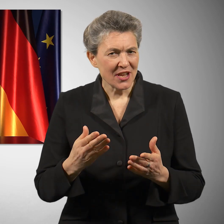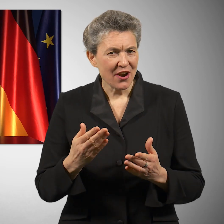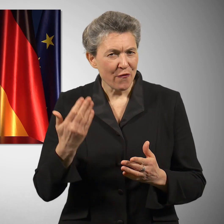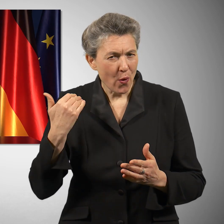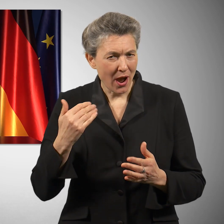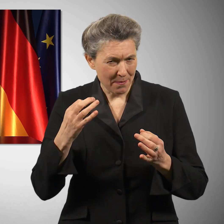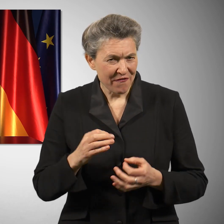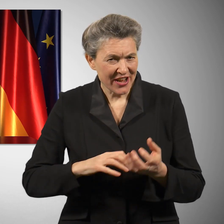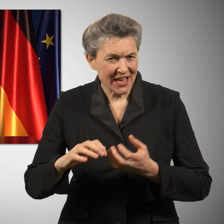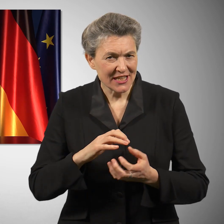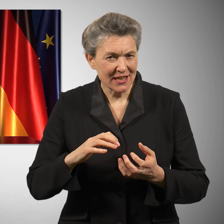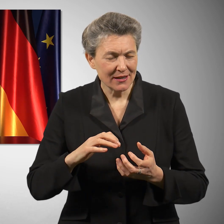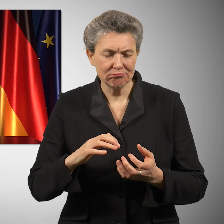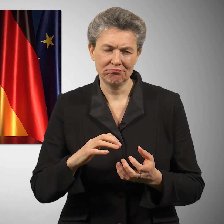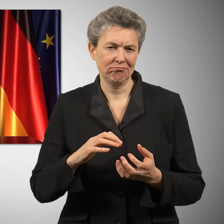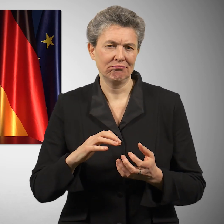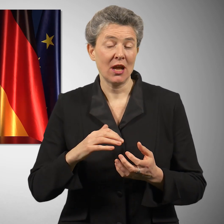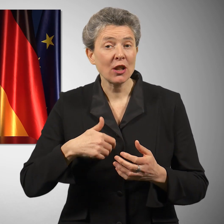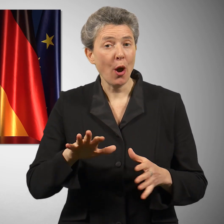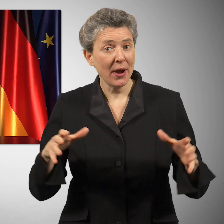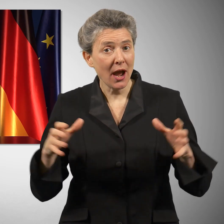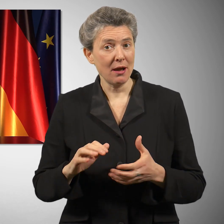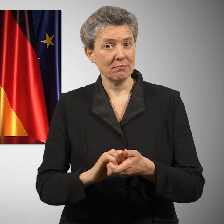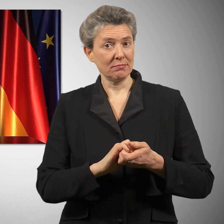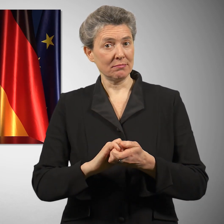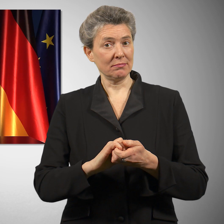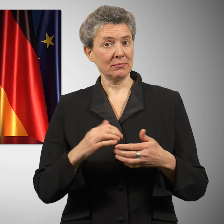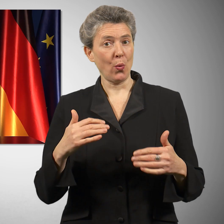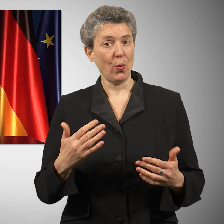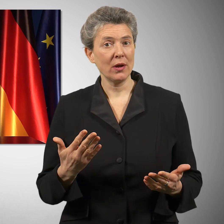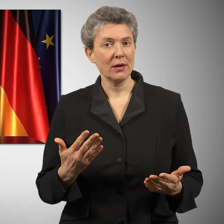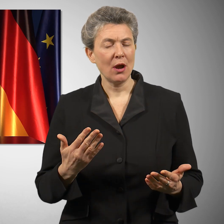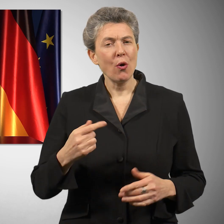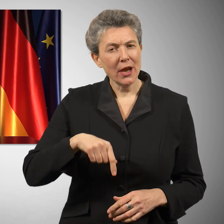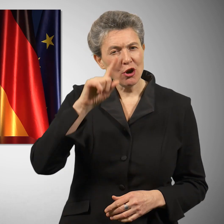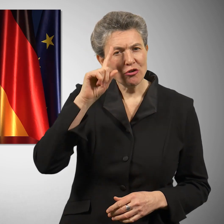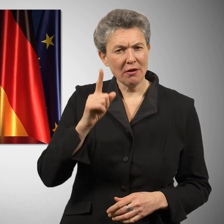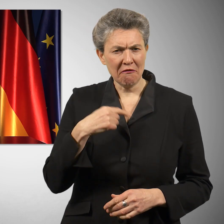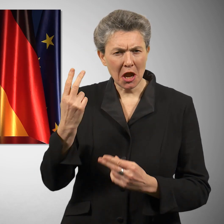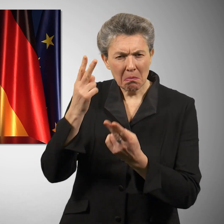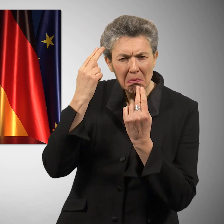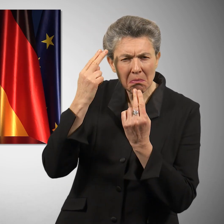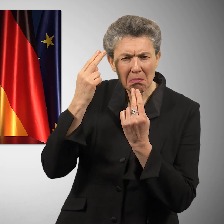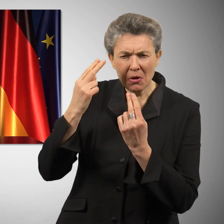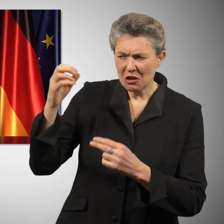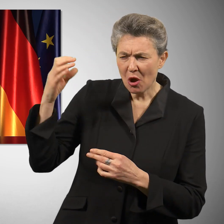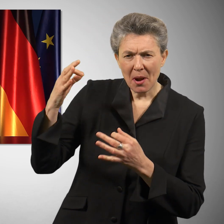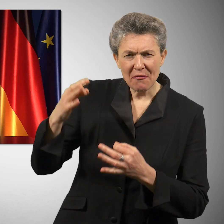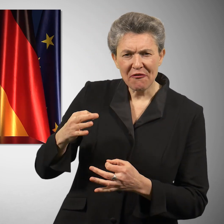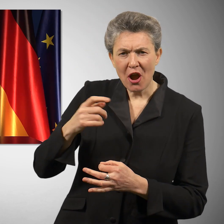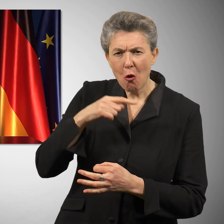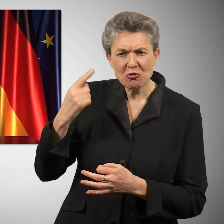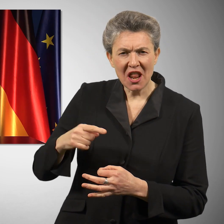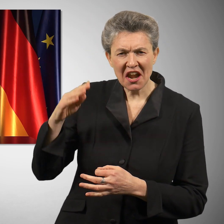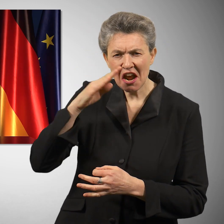früherer Krise, sondern so geeint wie lange nicht. Und wir in Deutschland sind nicht eingeknickt, als uns Russland im Sommer